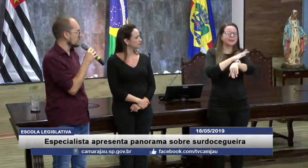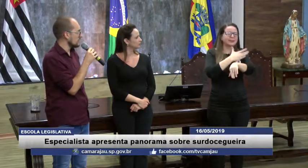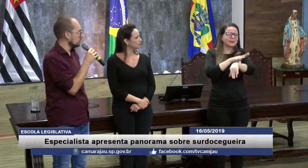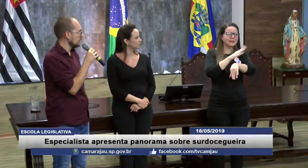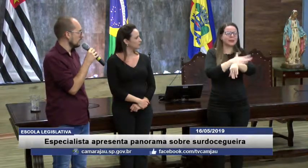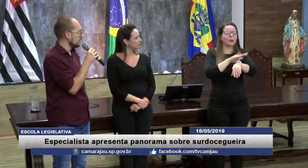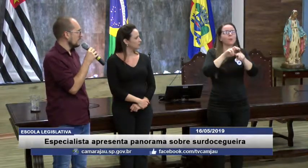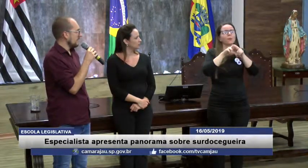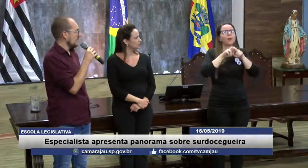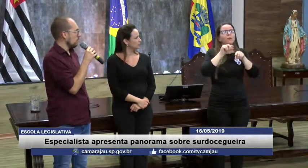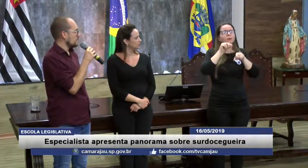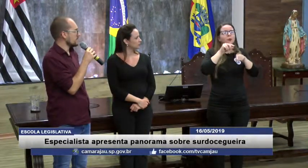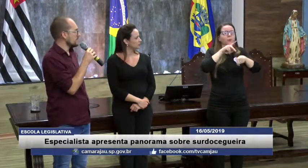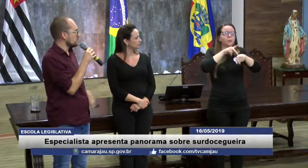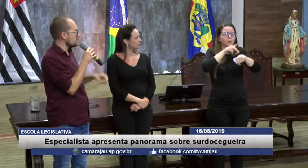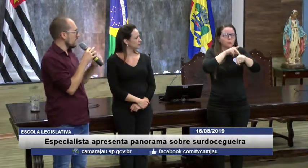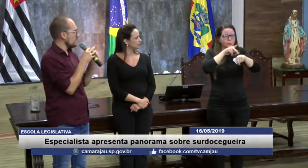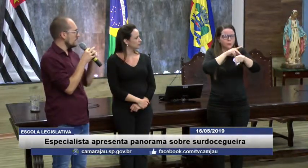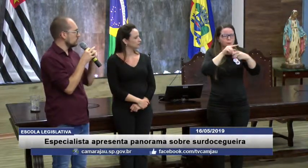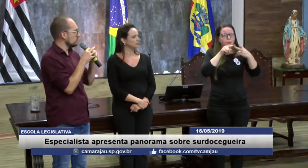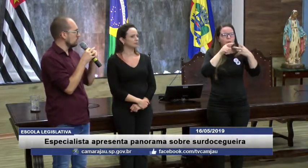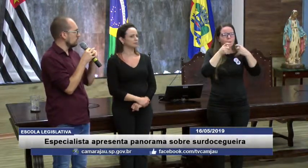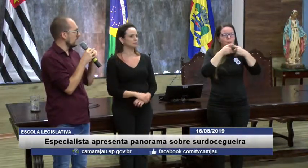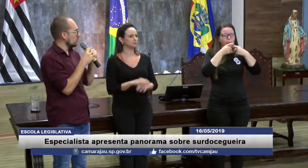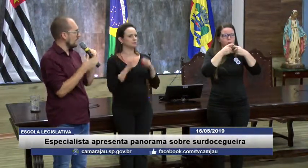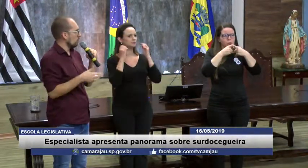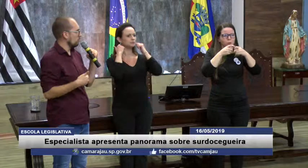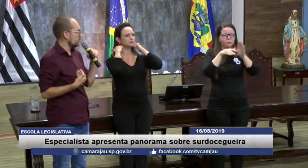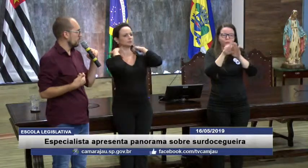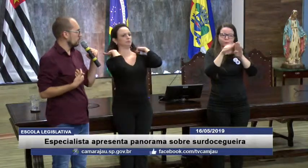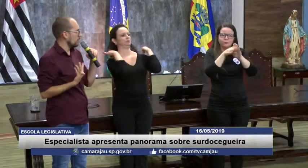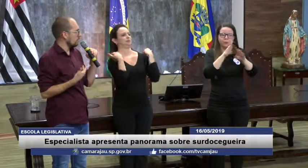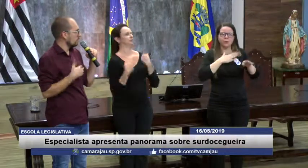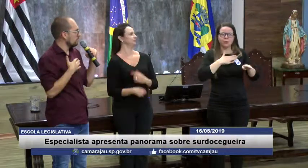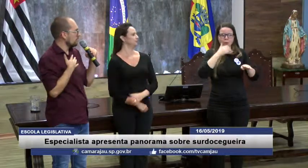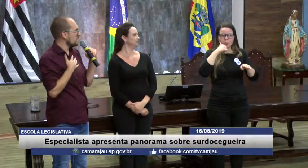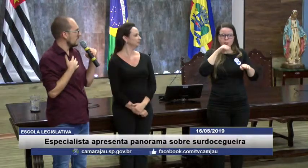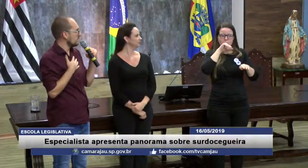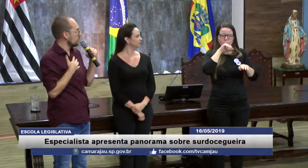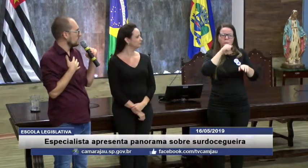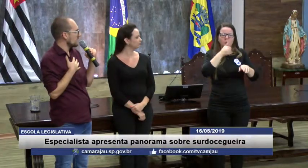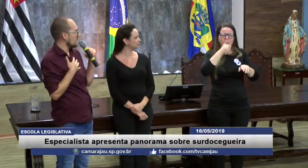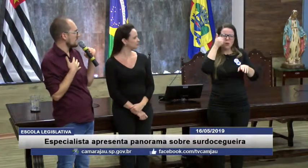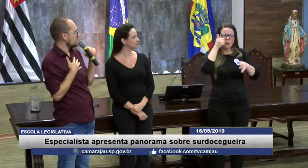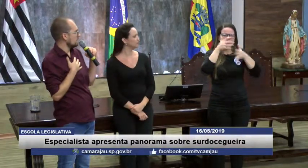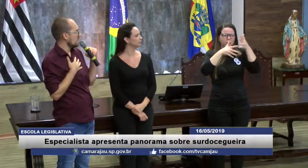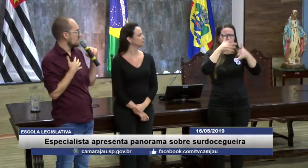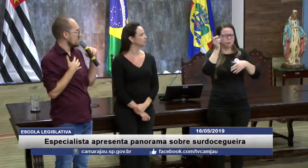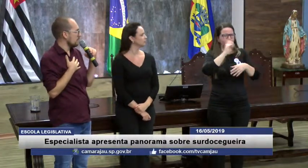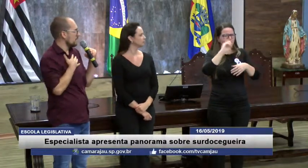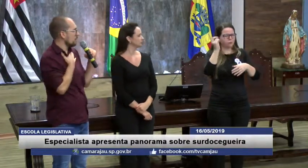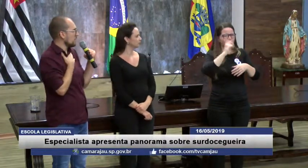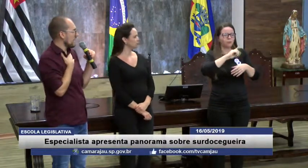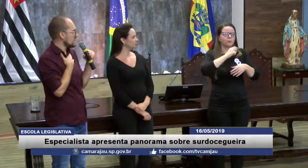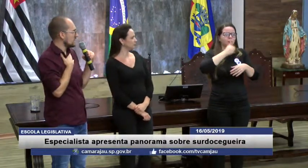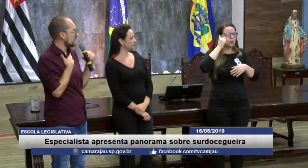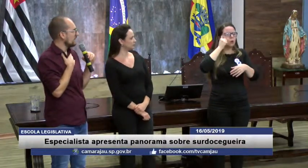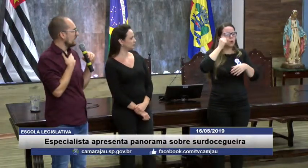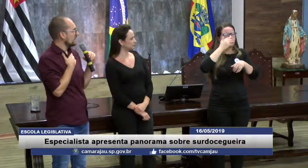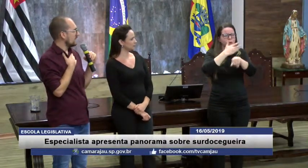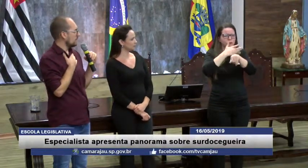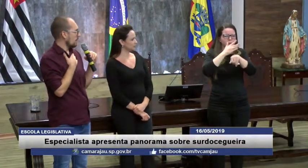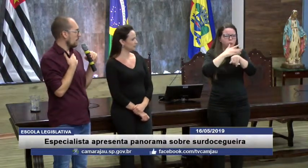perda de visão, né? O exercício de casa era o de fala oral, né? Não me foi ensinado língua de sinais dentro de casa. A primeira